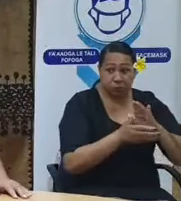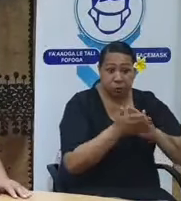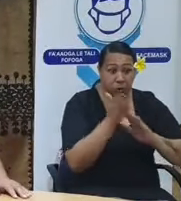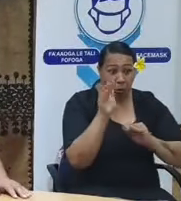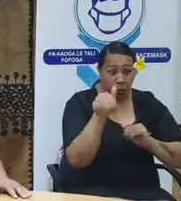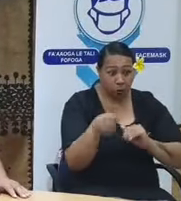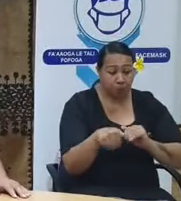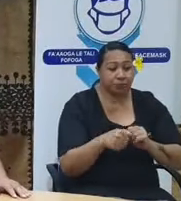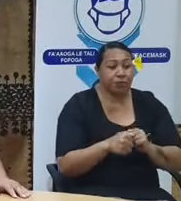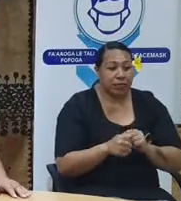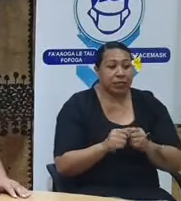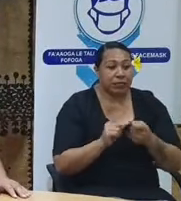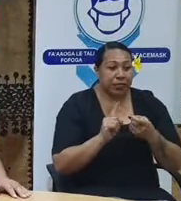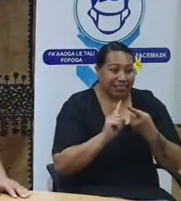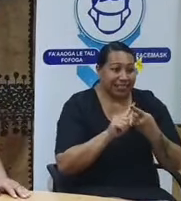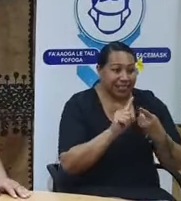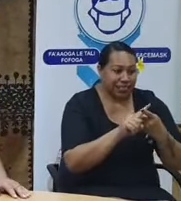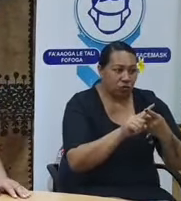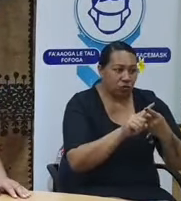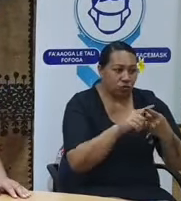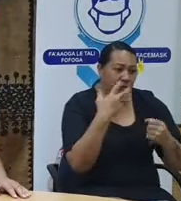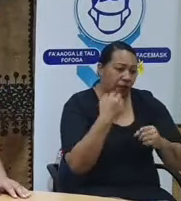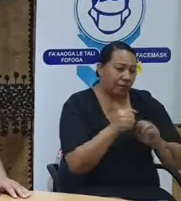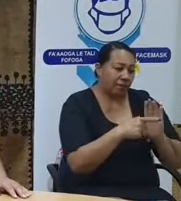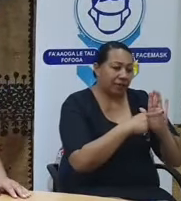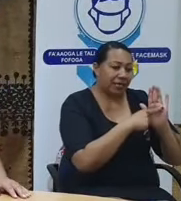tua o la e remain negative a la ko test.